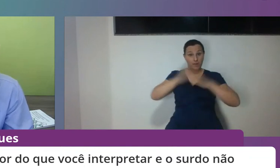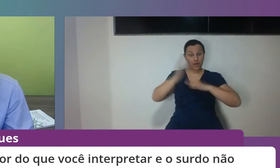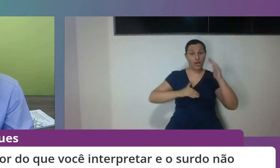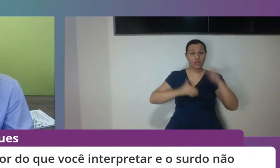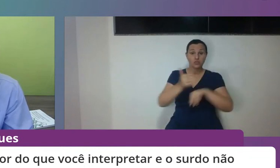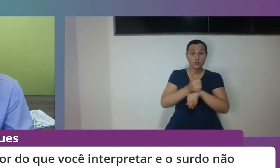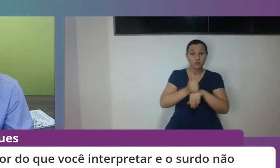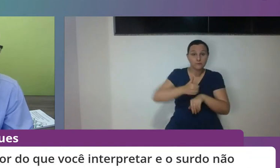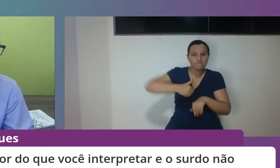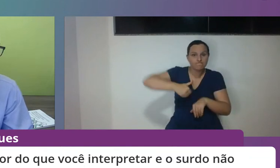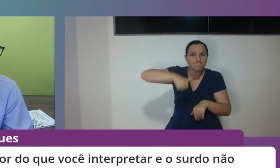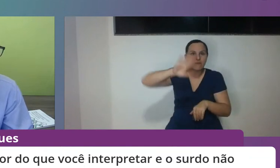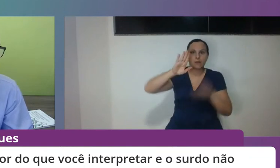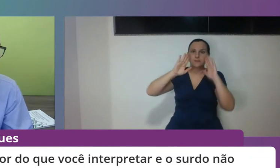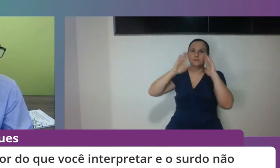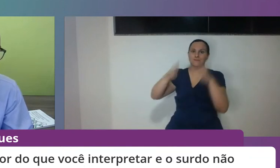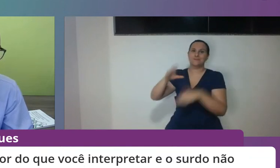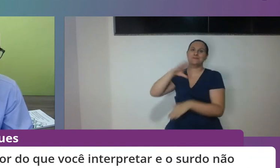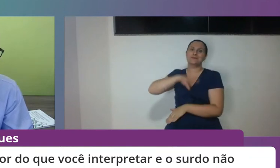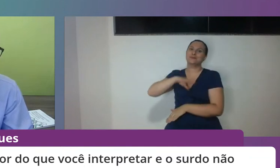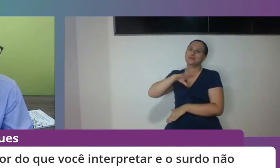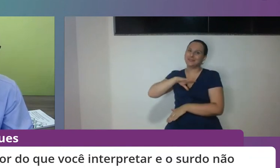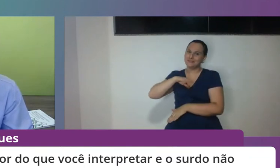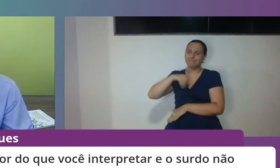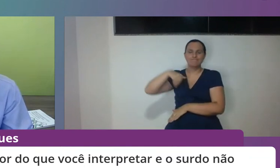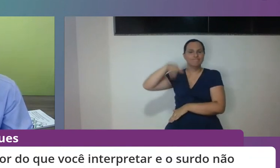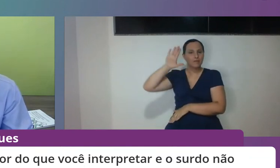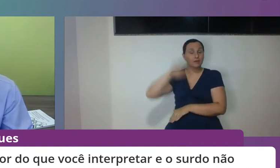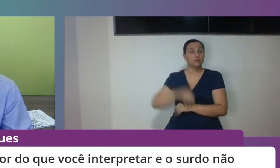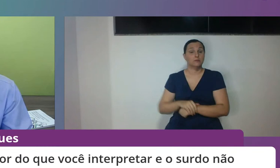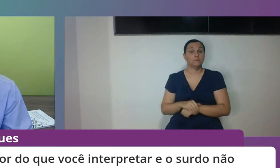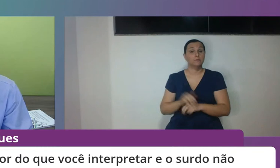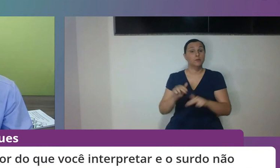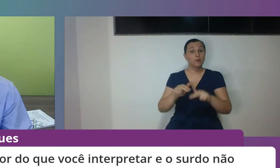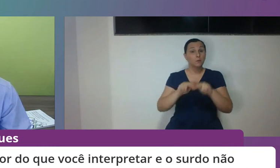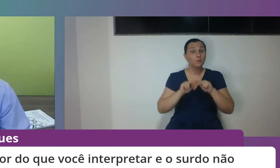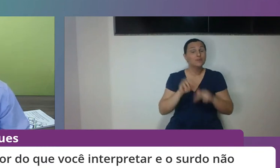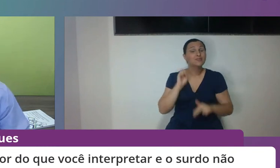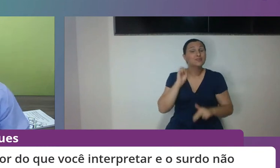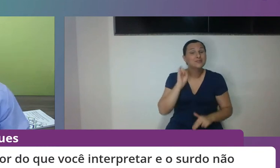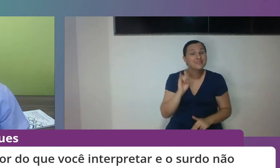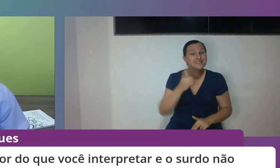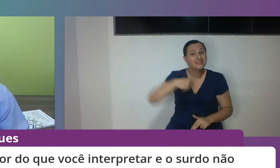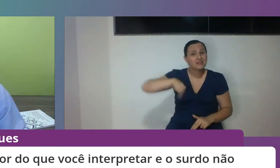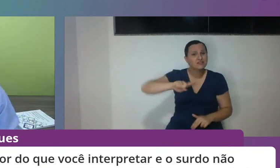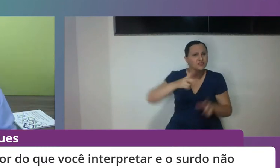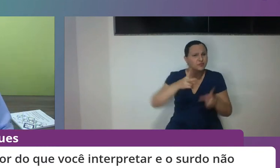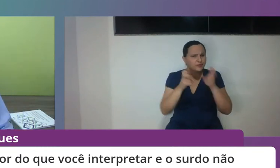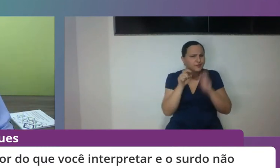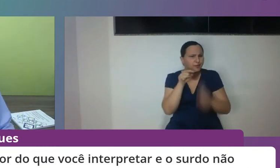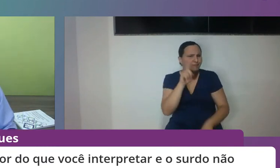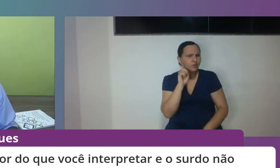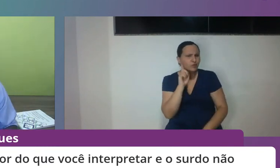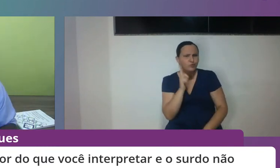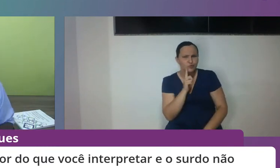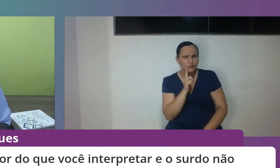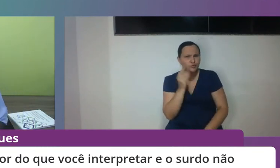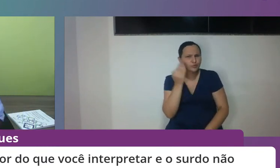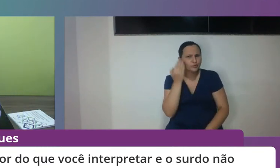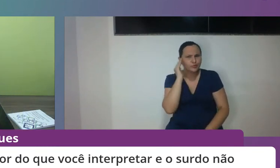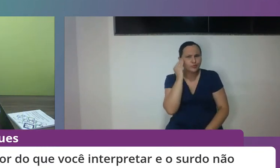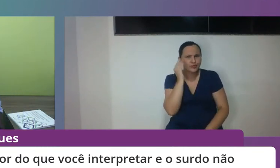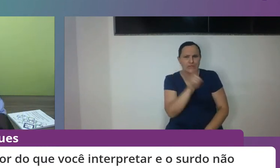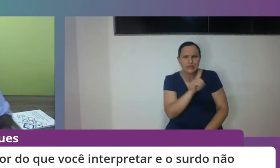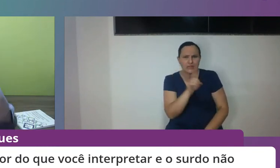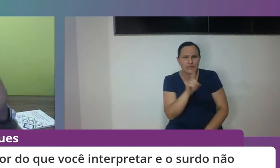Libras. Então, quando a gente vê que o surdo não está entendendo, a gente precisa traçar outro plano, outra estratégia